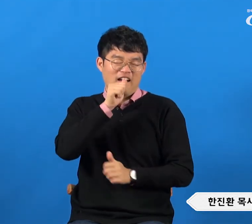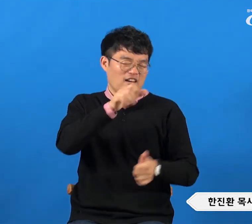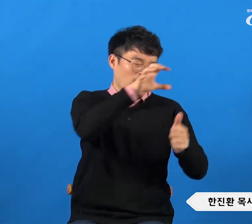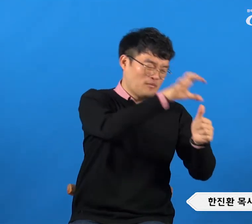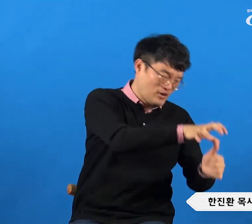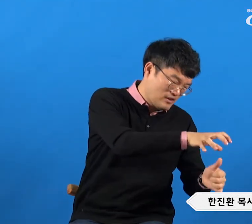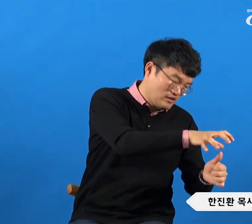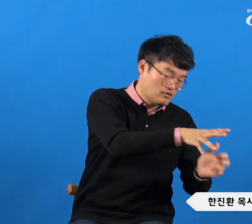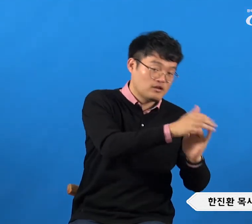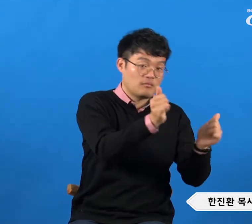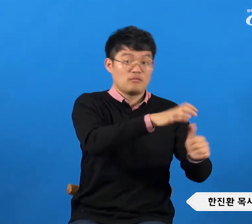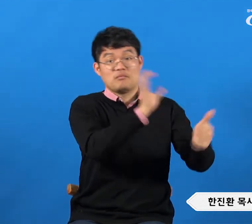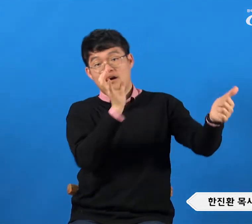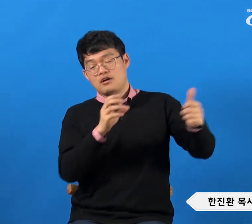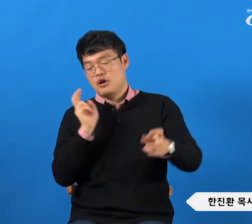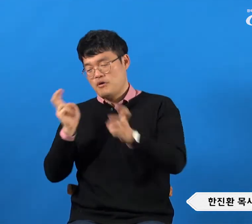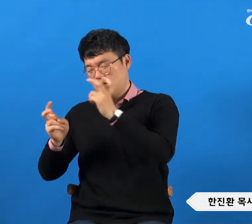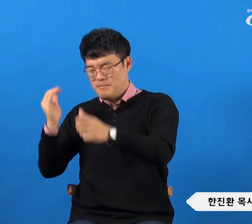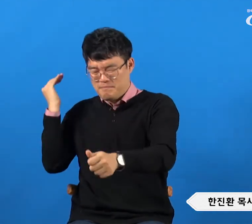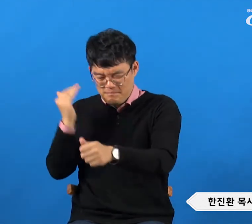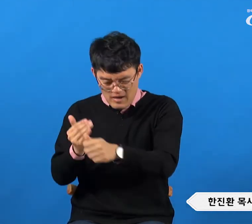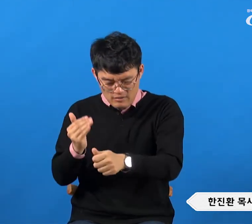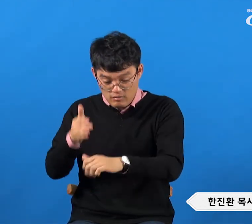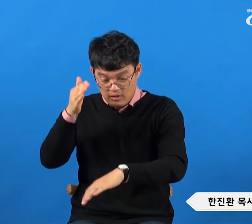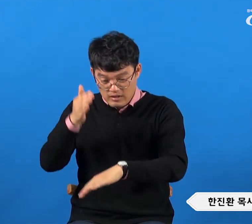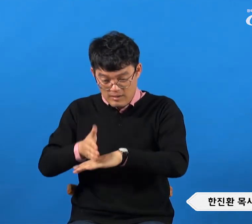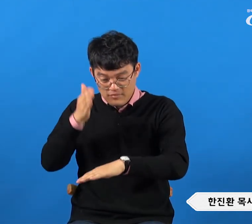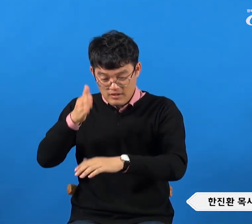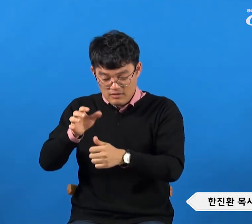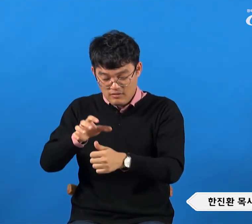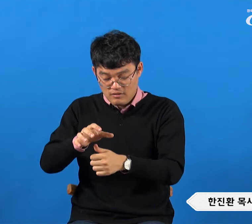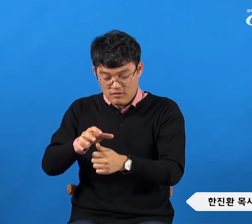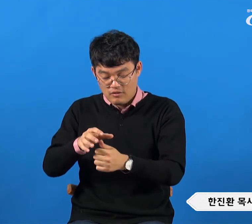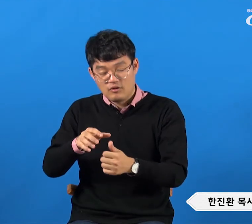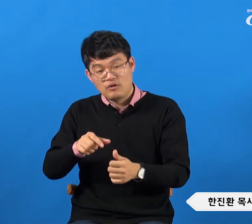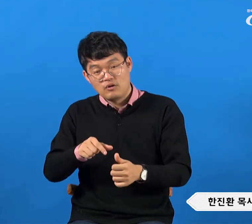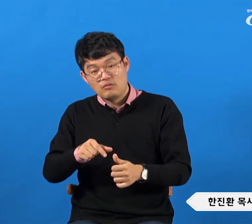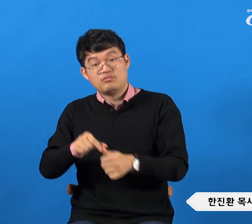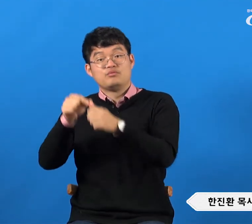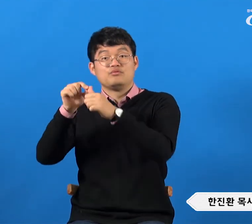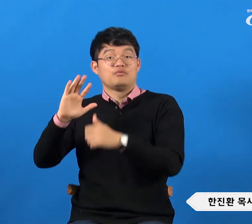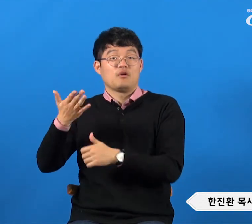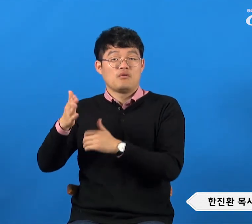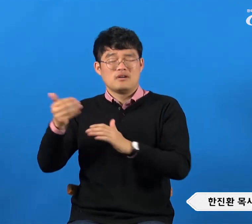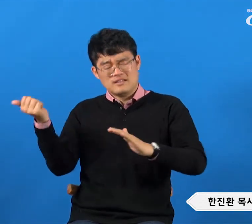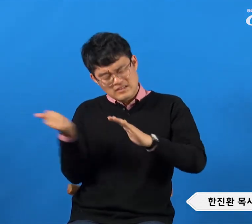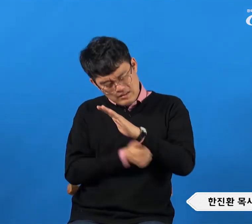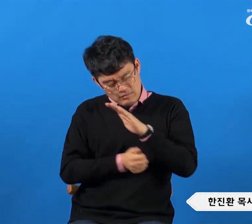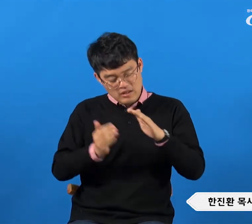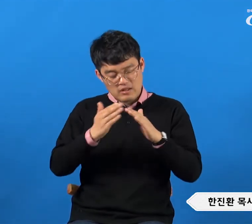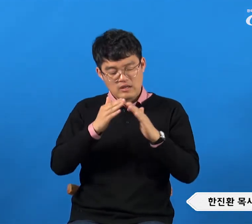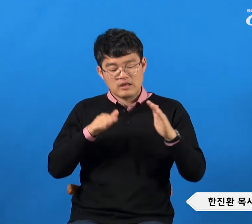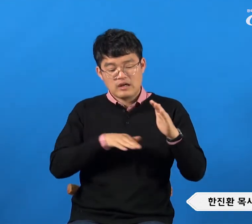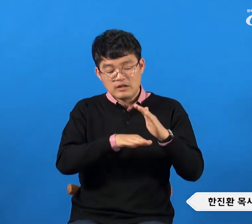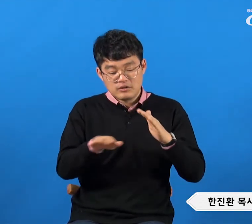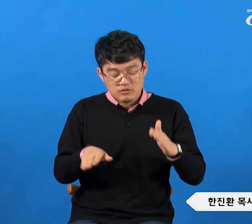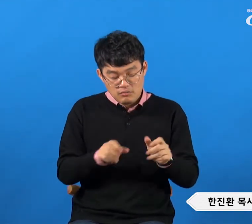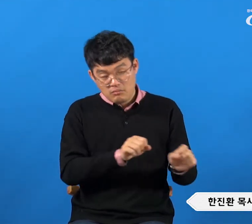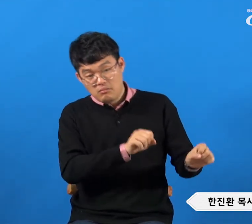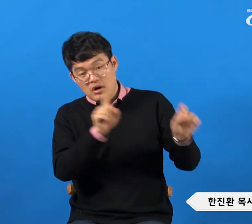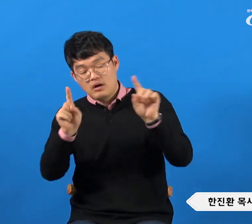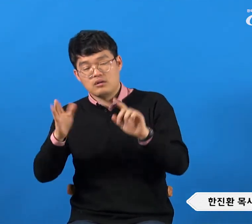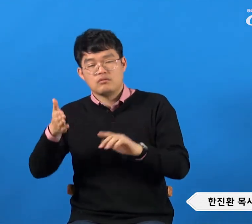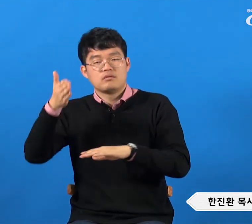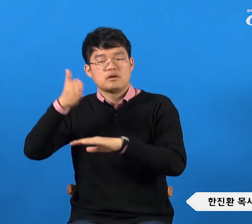던져진 사람도 살려내고, 실직한 가장도 살려내고, 실패한 가정도 살려내고,